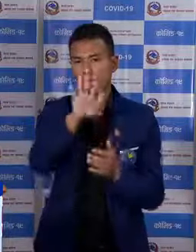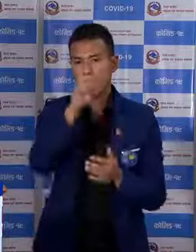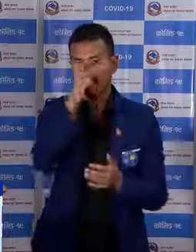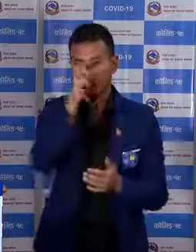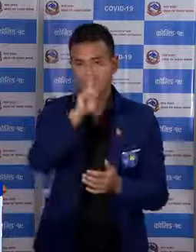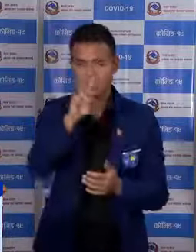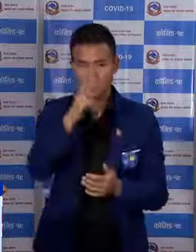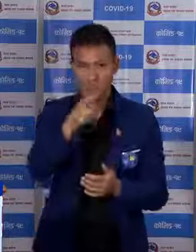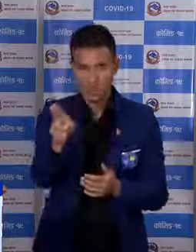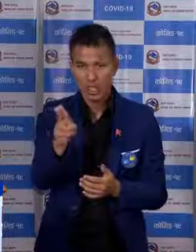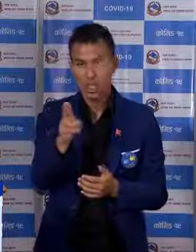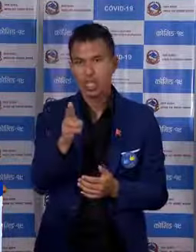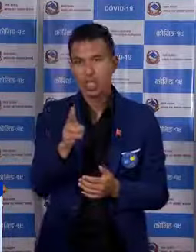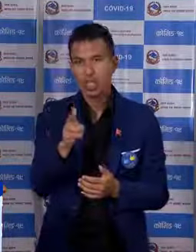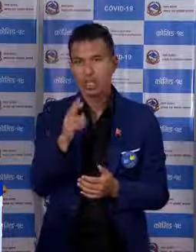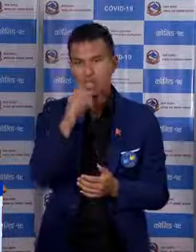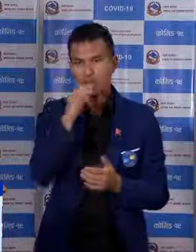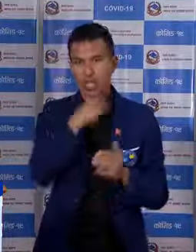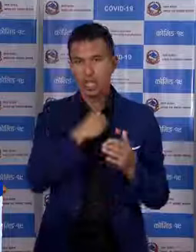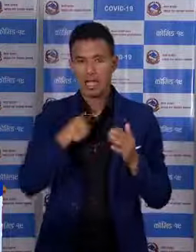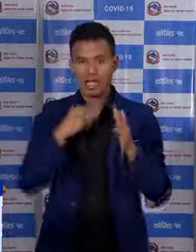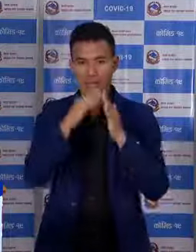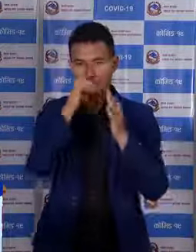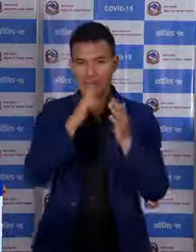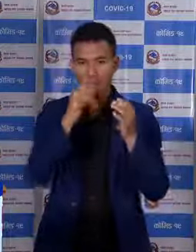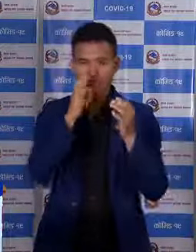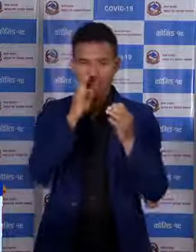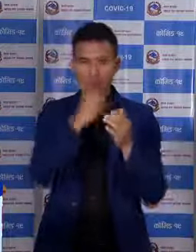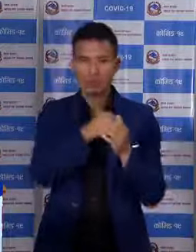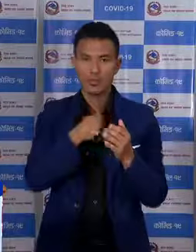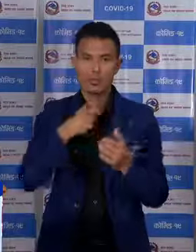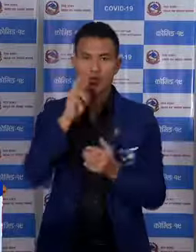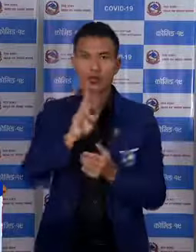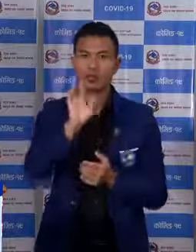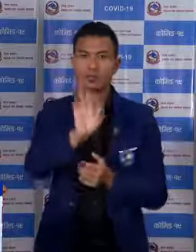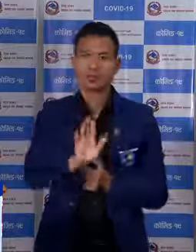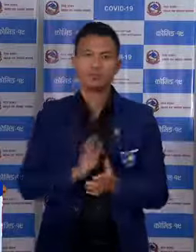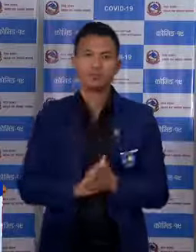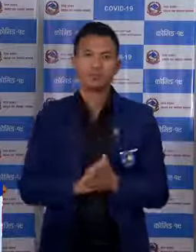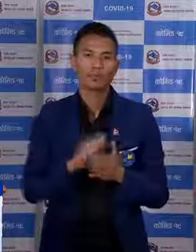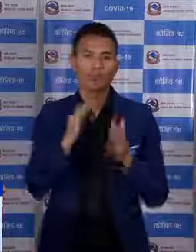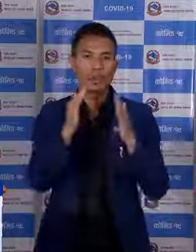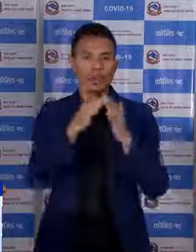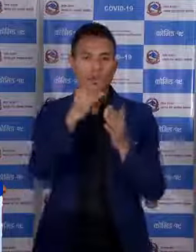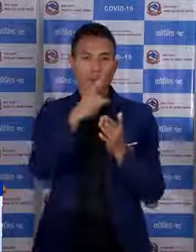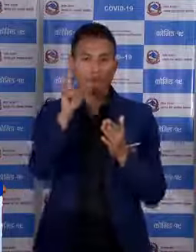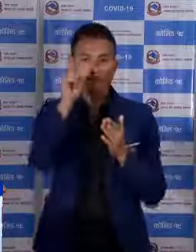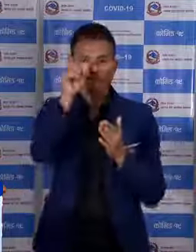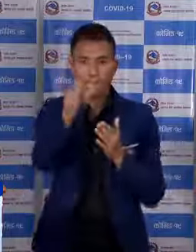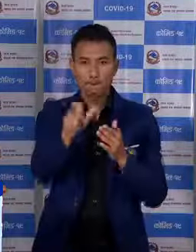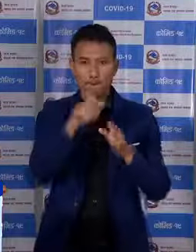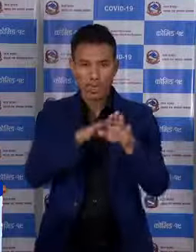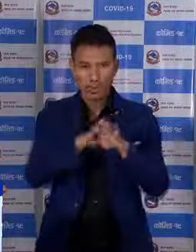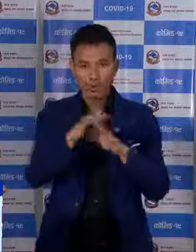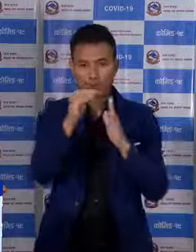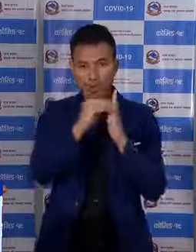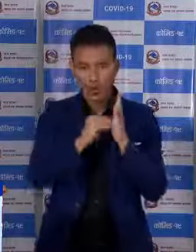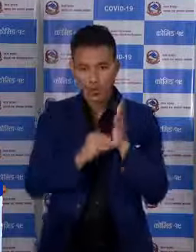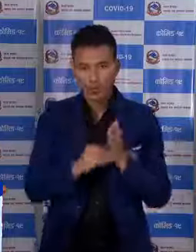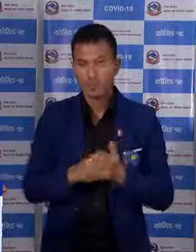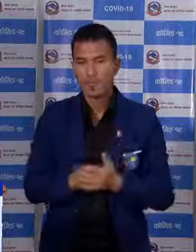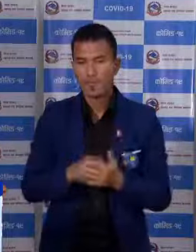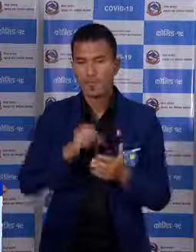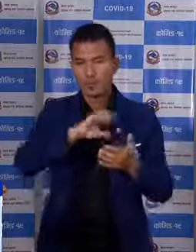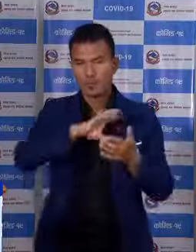522 जाना, आइसोलेशन मां उपचार मां रहनु वहेको छा। डिस्चाज वहेका बेक्ती हरुको विवरन दिना